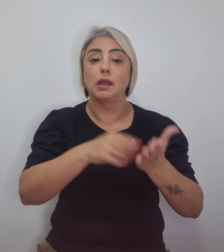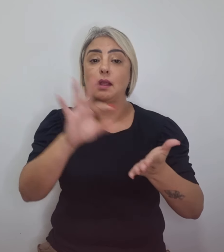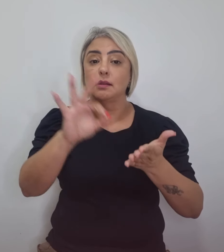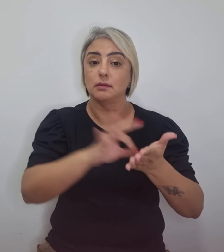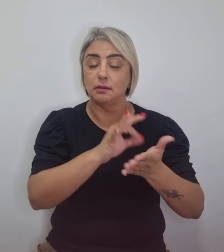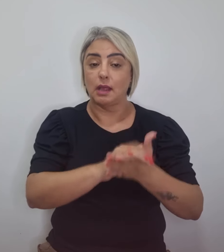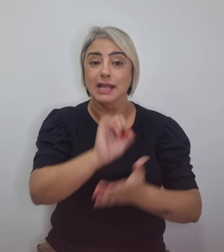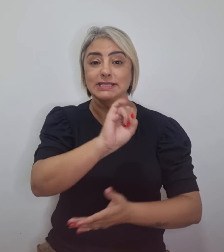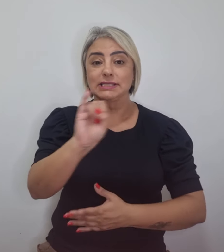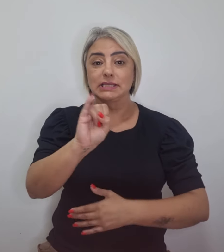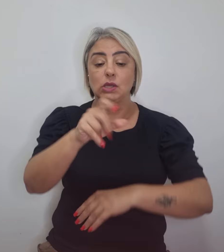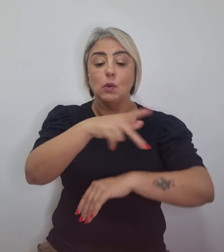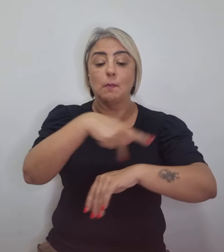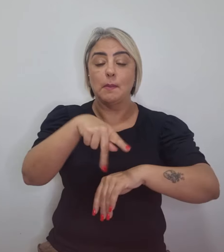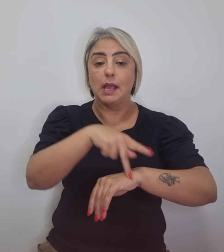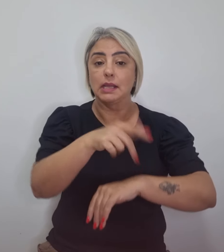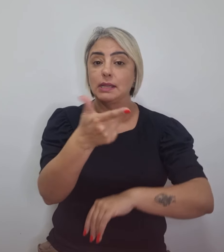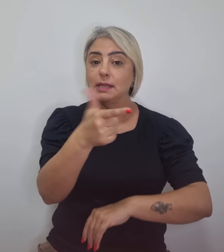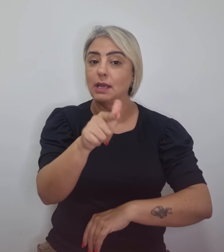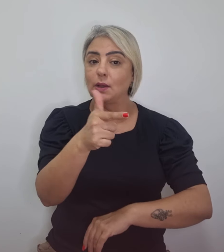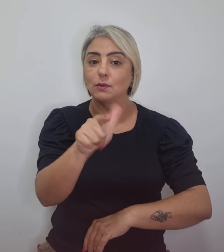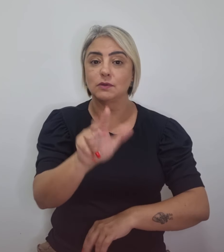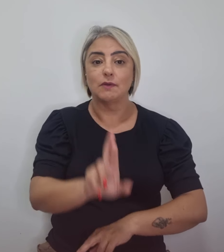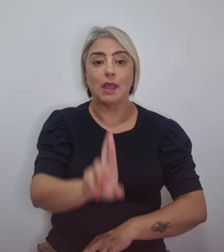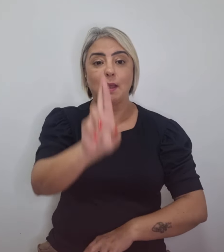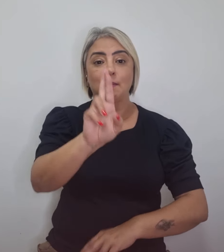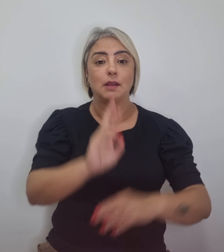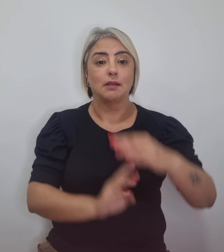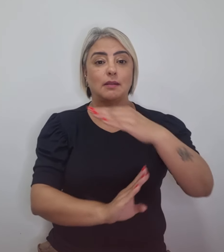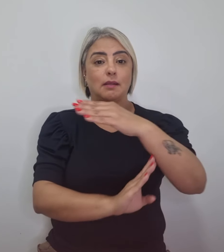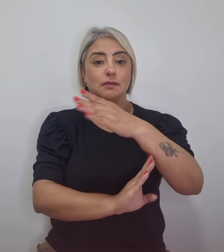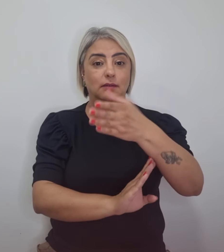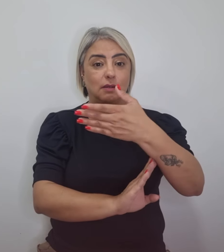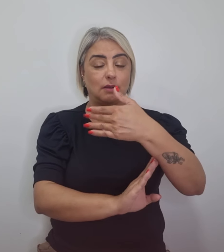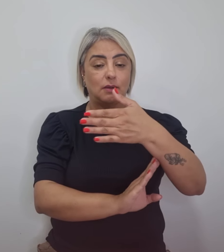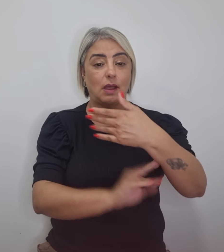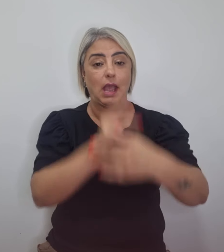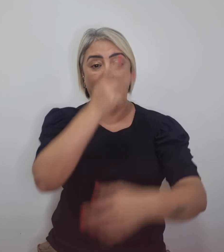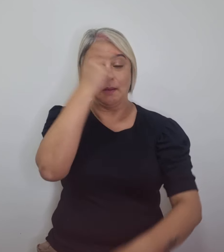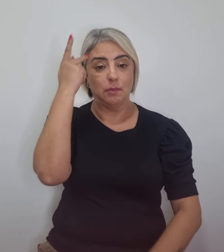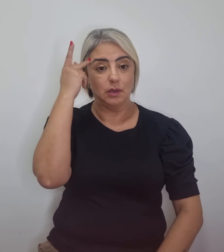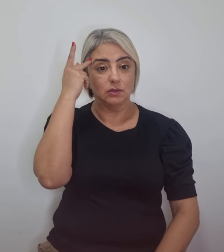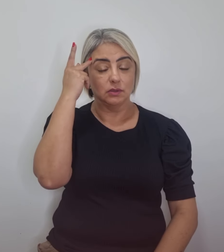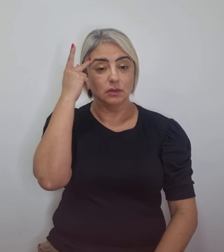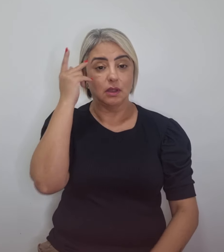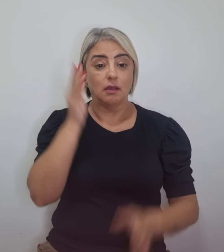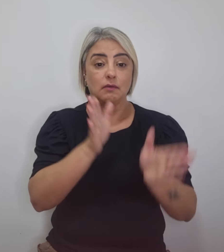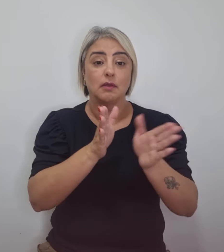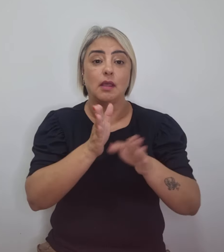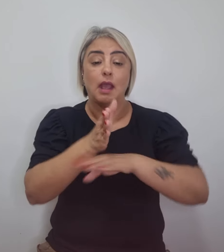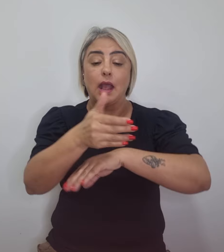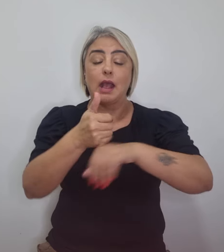o país onde reside não tiver representação, a pessoa deve acessar o formulário